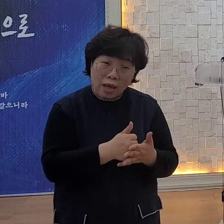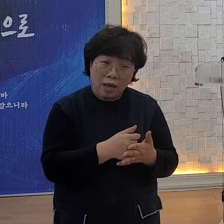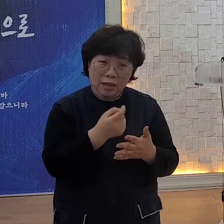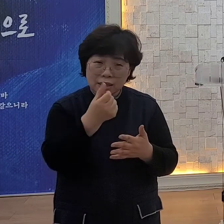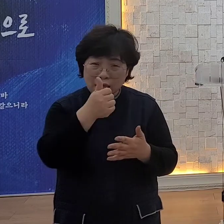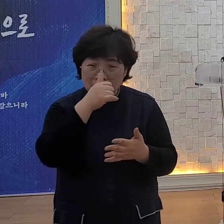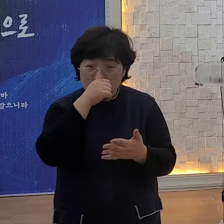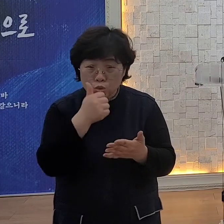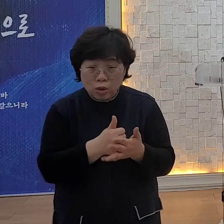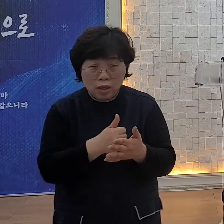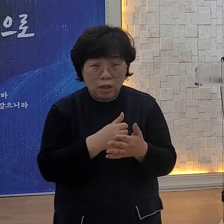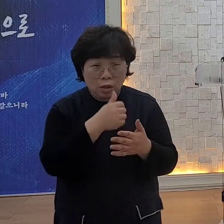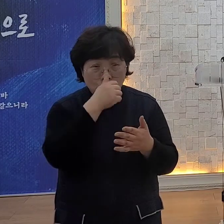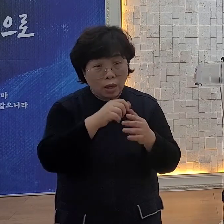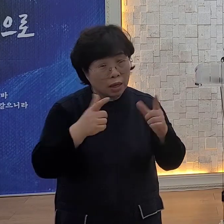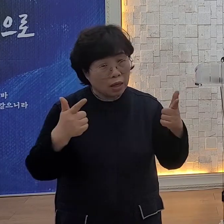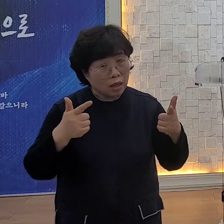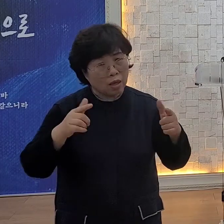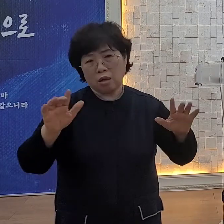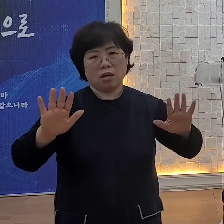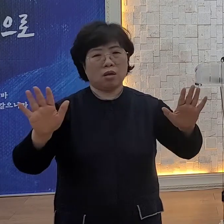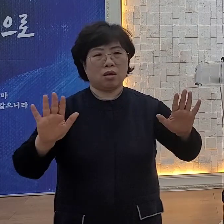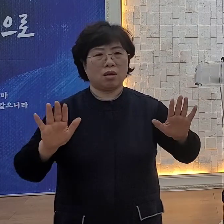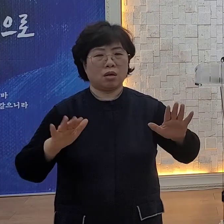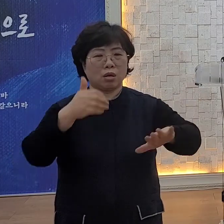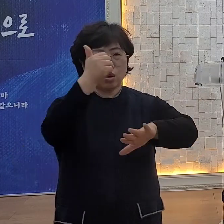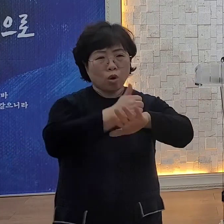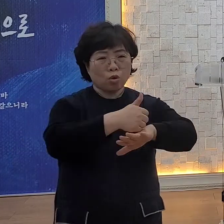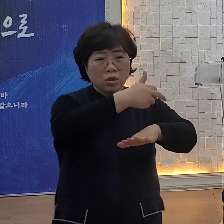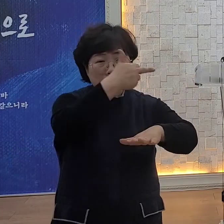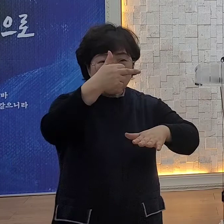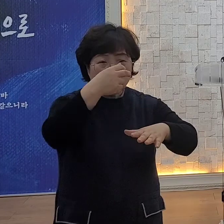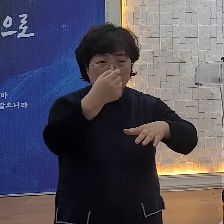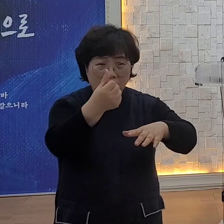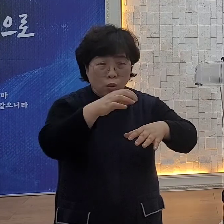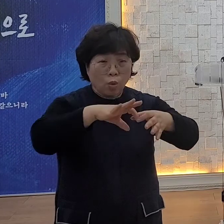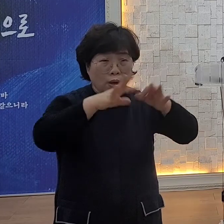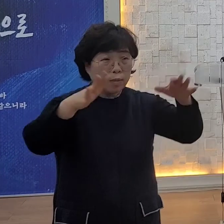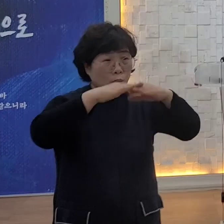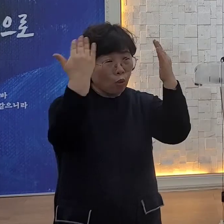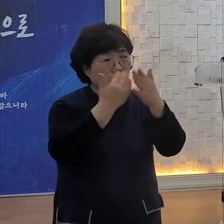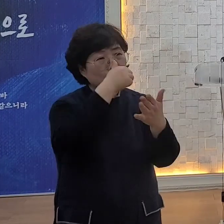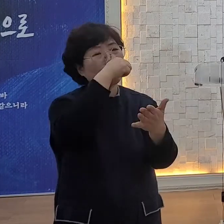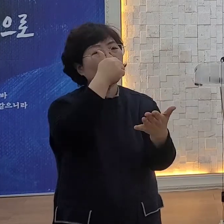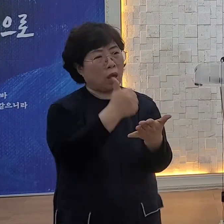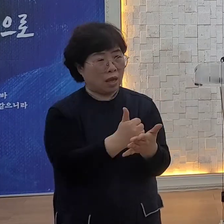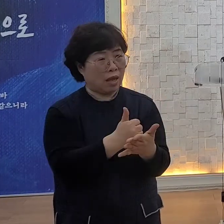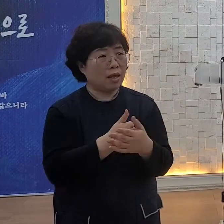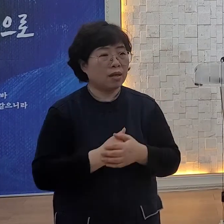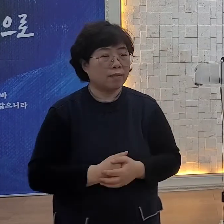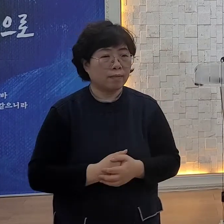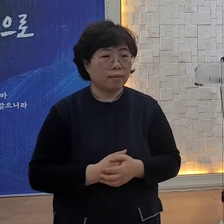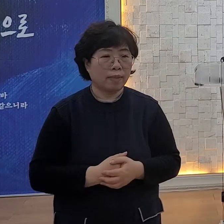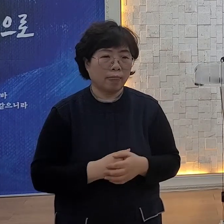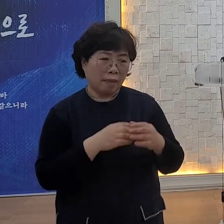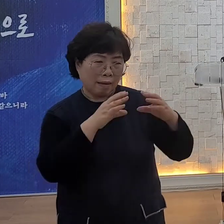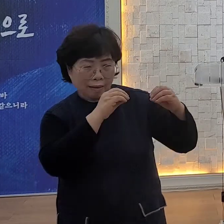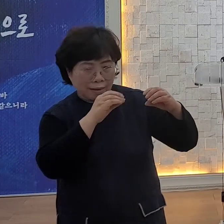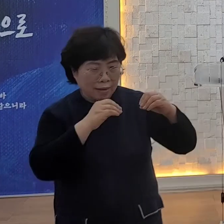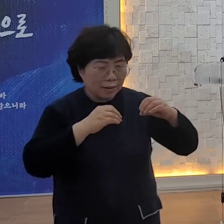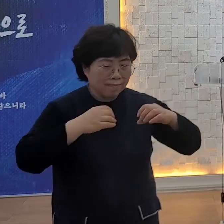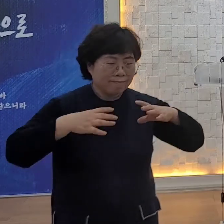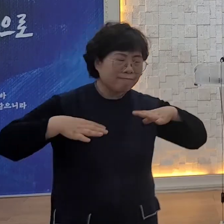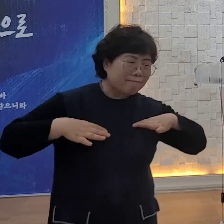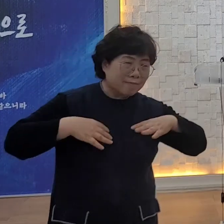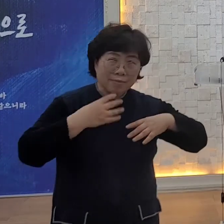깨뜨리는 이게 죄입니다. 그럼 우리가 자꾸 수근수근거리고 비방하고 교만하고 자랑하고